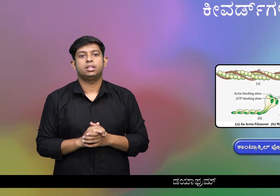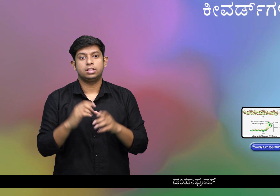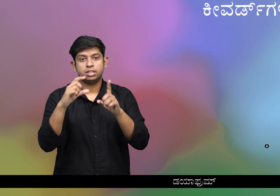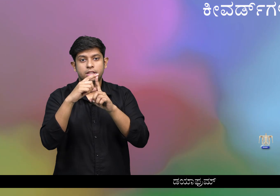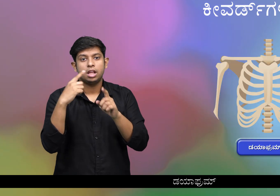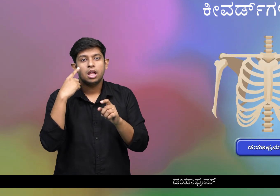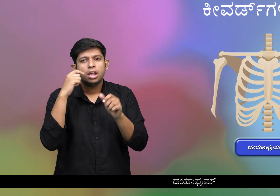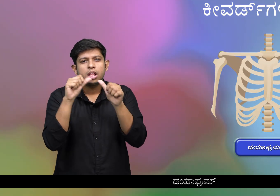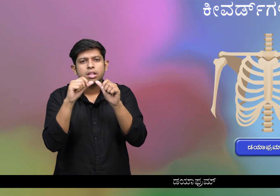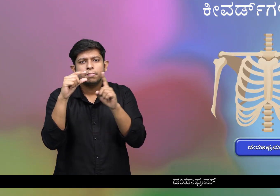ಡಯಾಫ್ರಮ್,